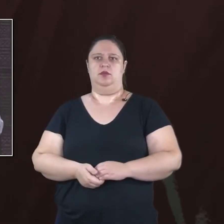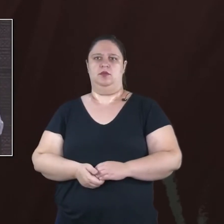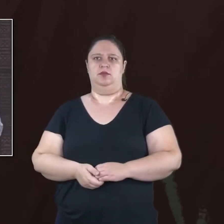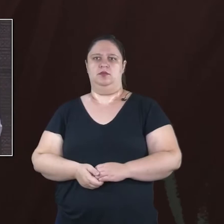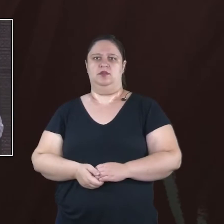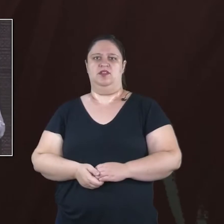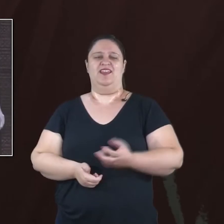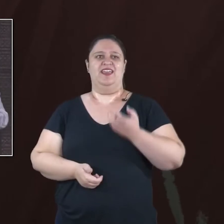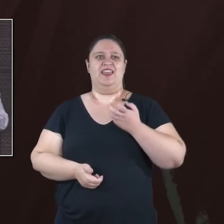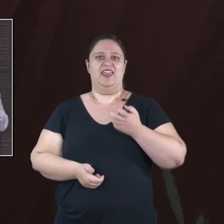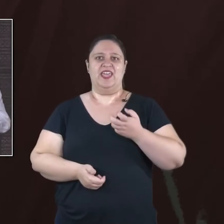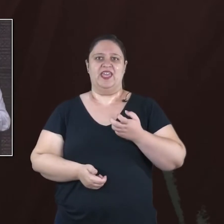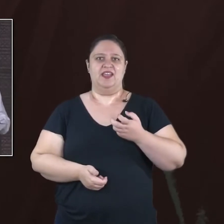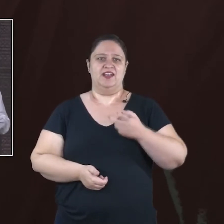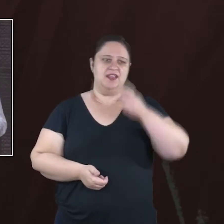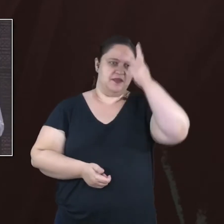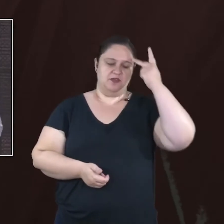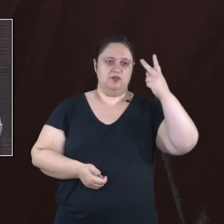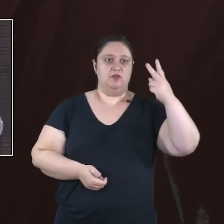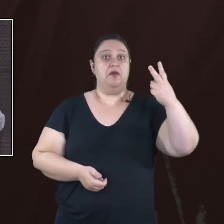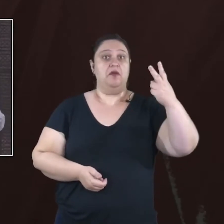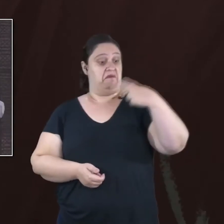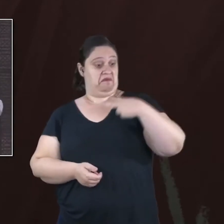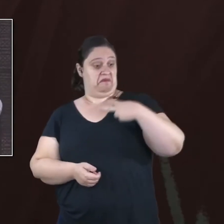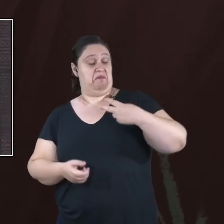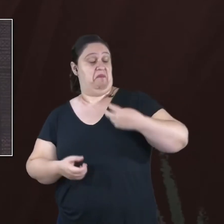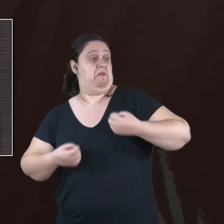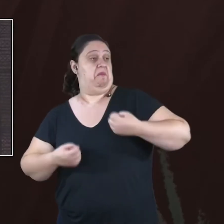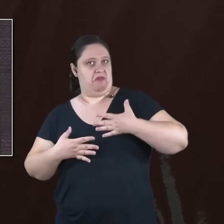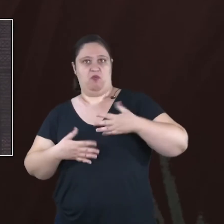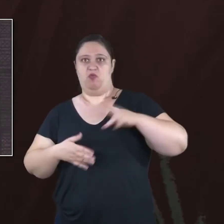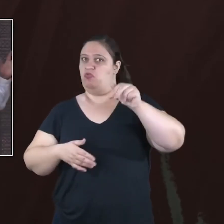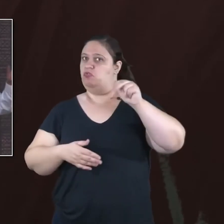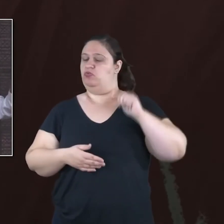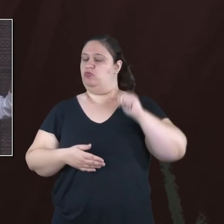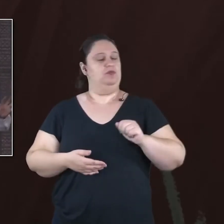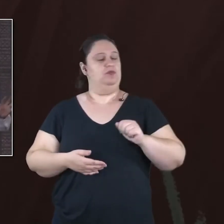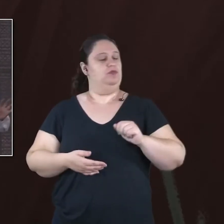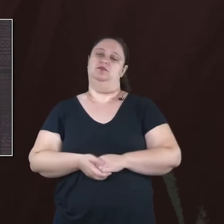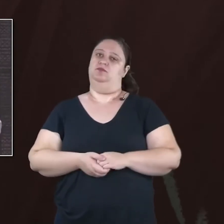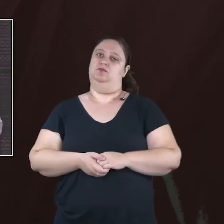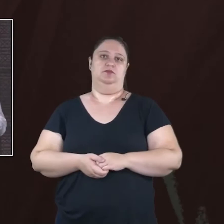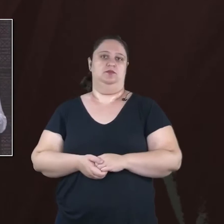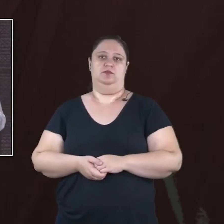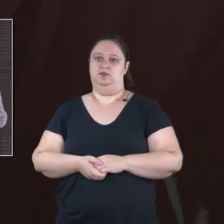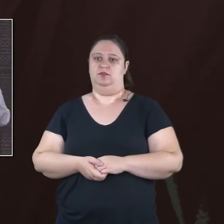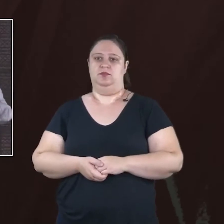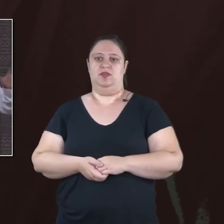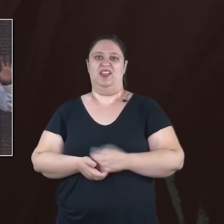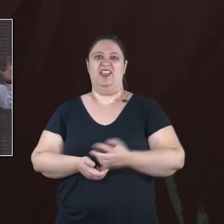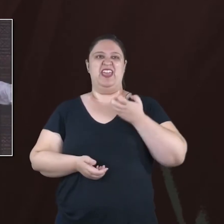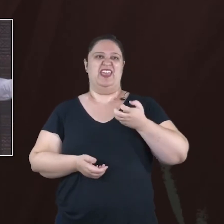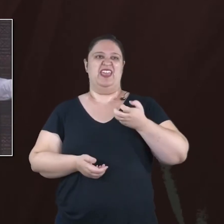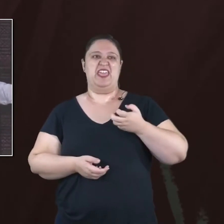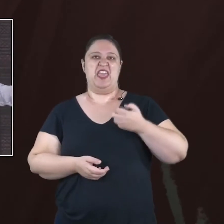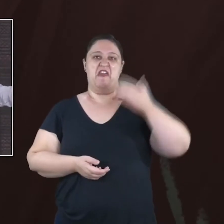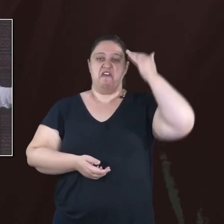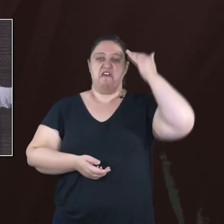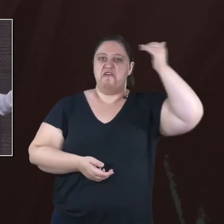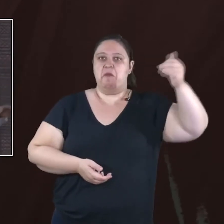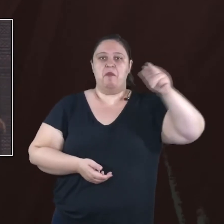de homens, nem de vós, nem de outro. Irmão, nós não buscamos glória de ninguém. Não corremos atrás de